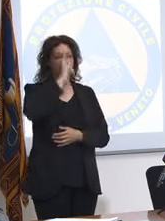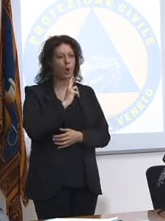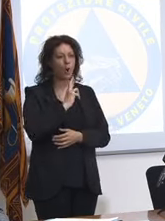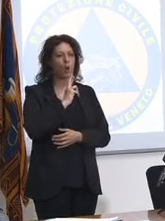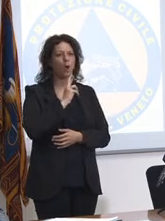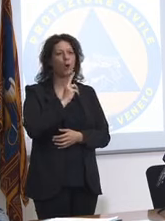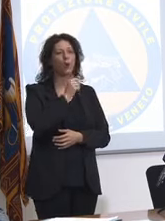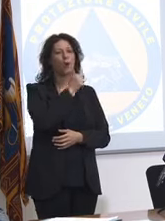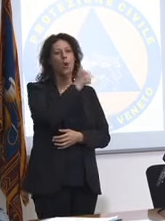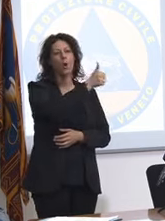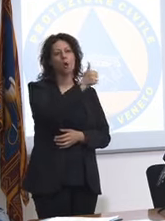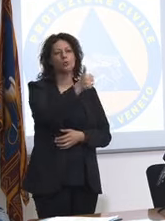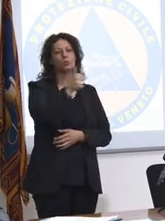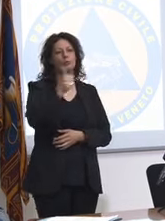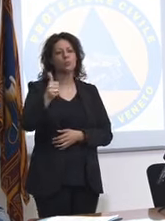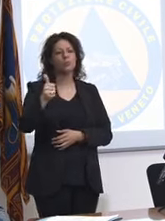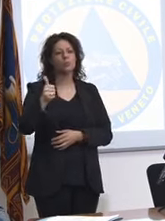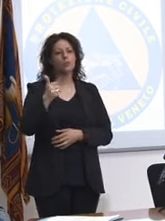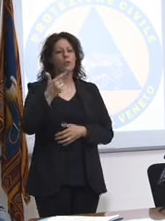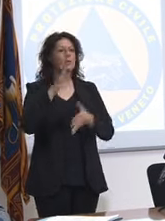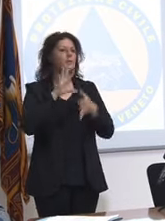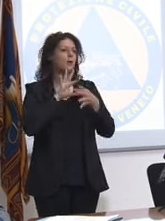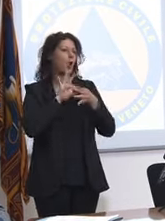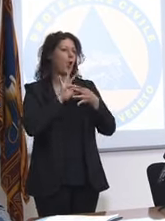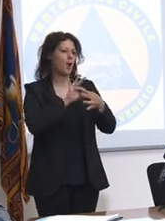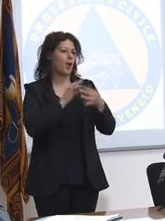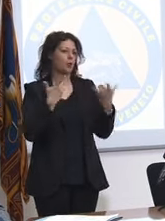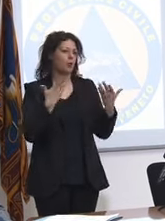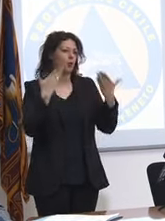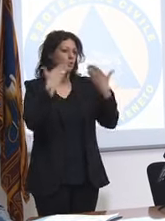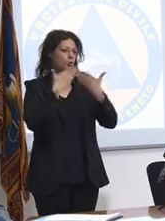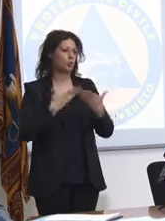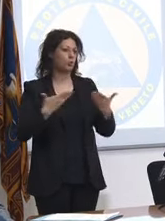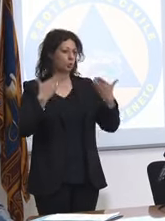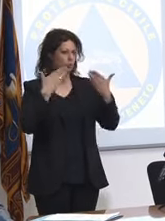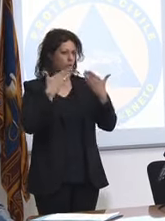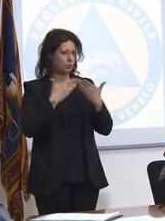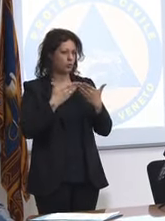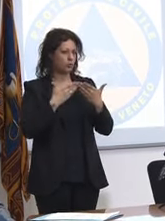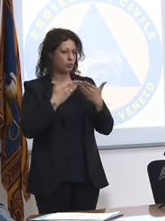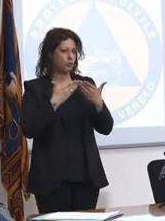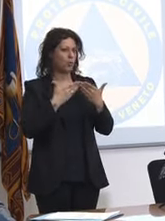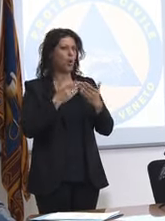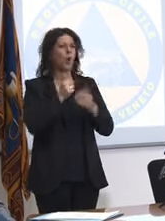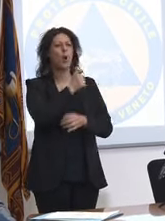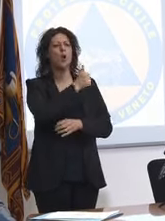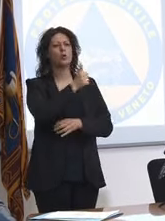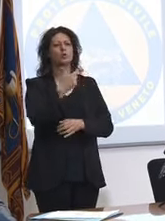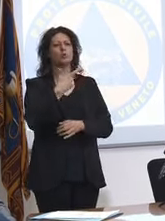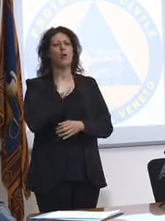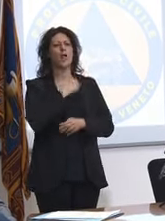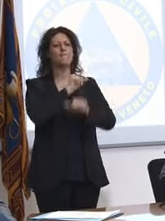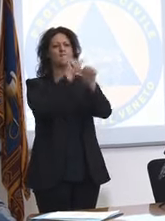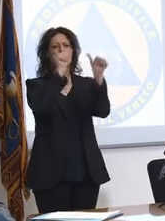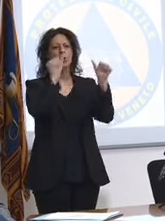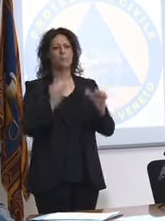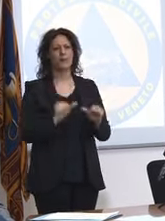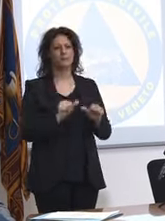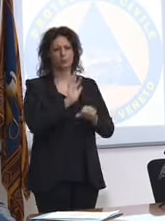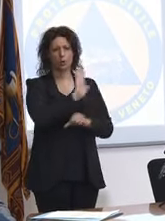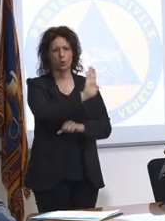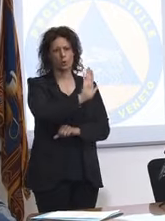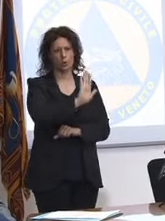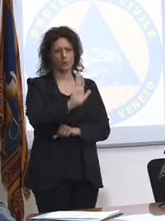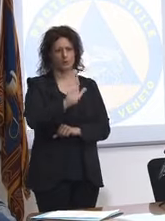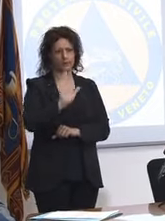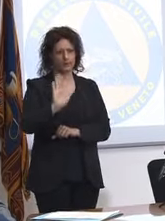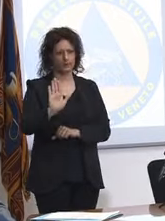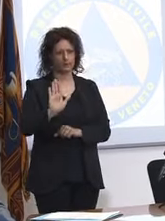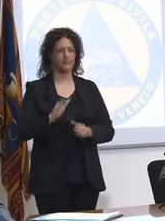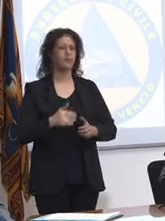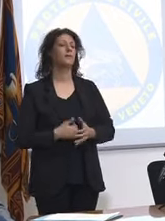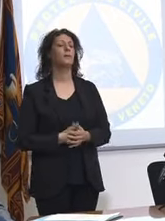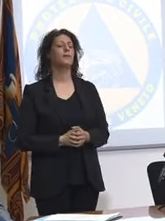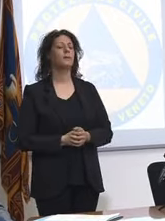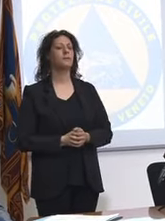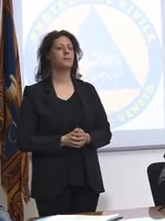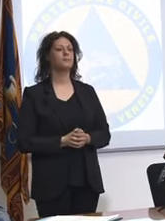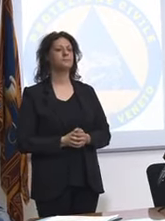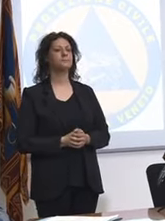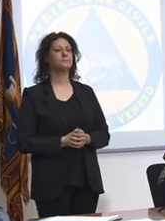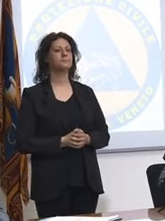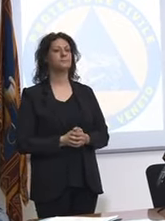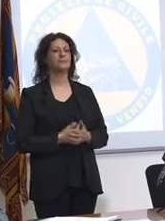quello che ha studiato e per la propria formazione. E io